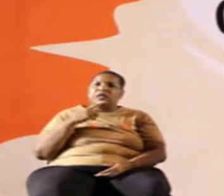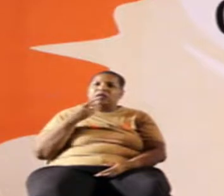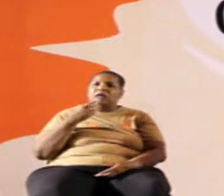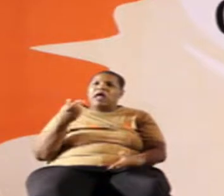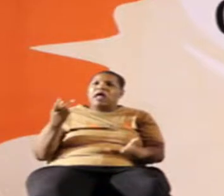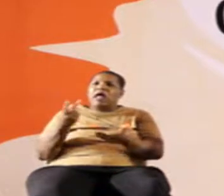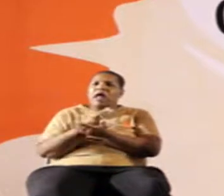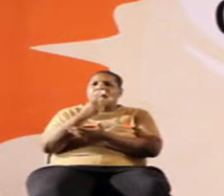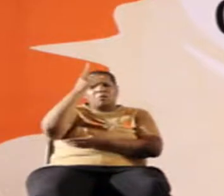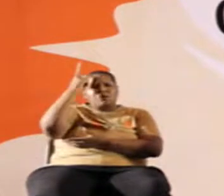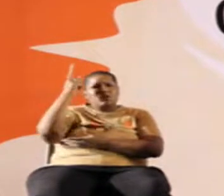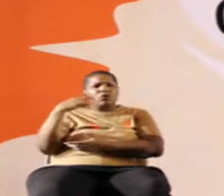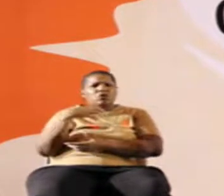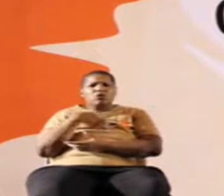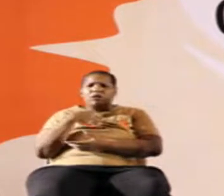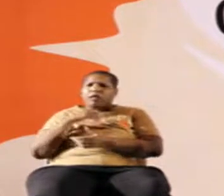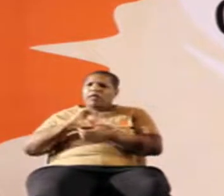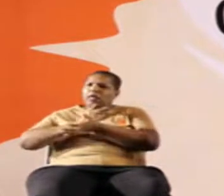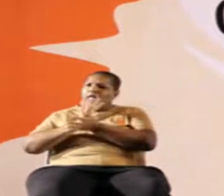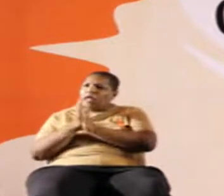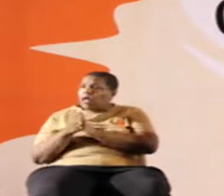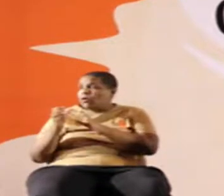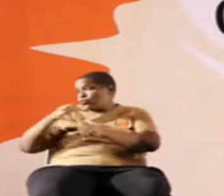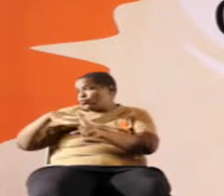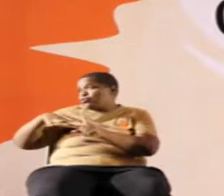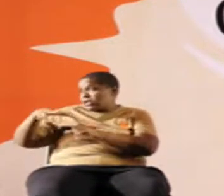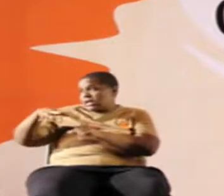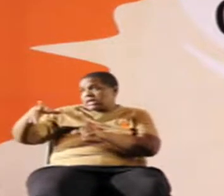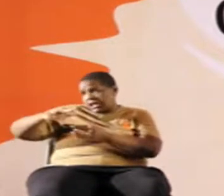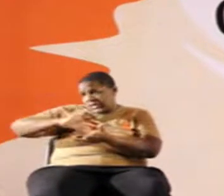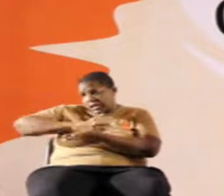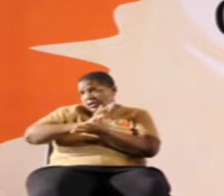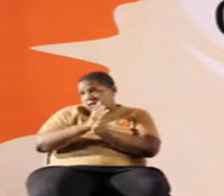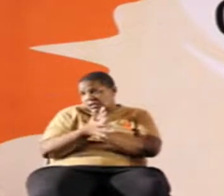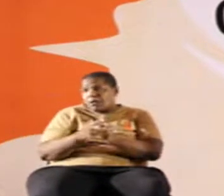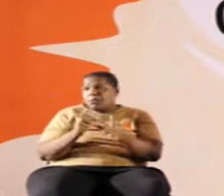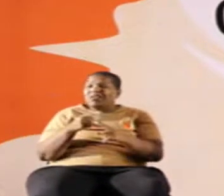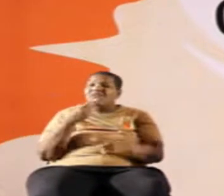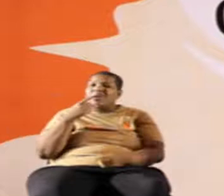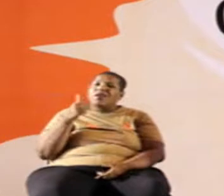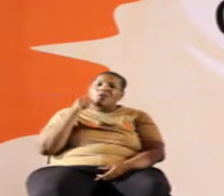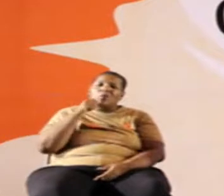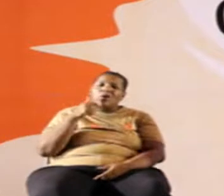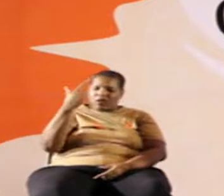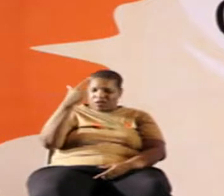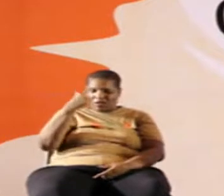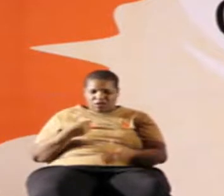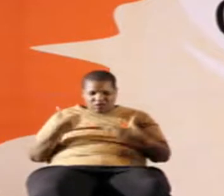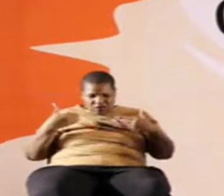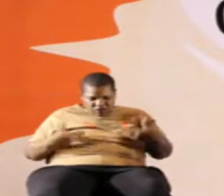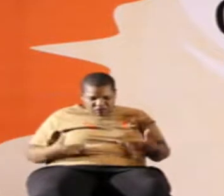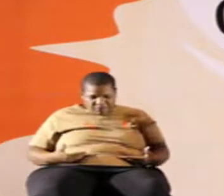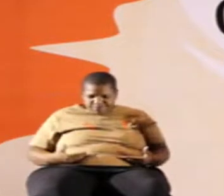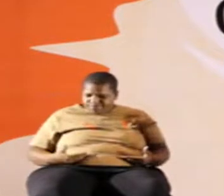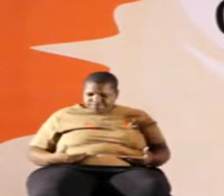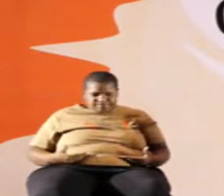por alguém, pode ser o seu desamor ou pode ser a sociedade racista, mas ela diz, mulher como eu não se deve